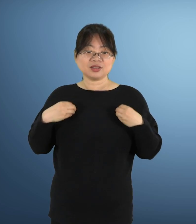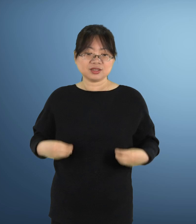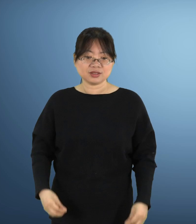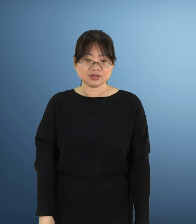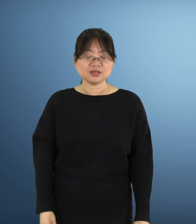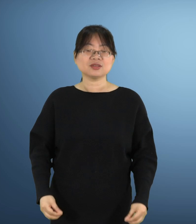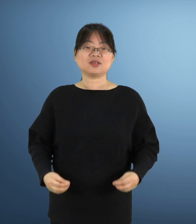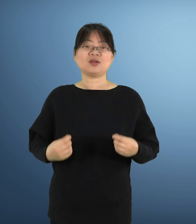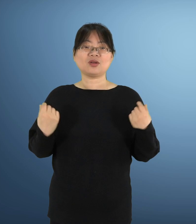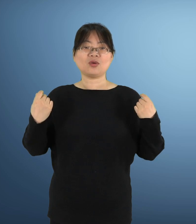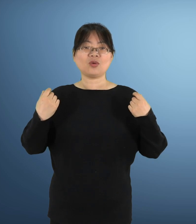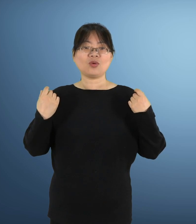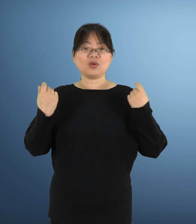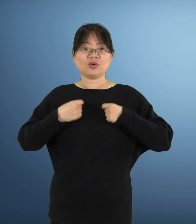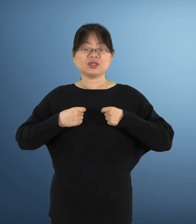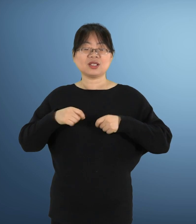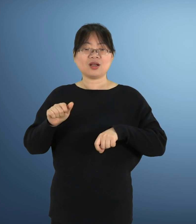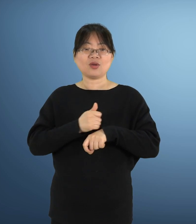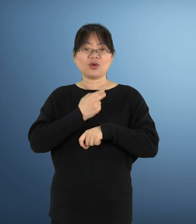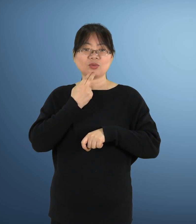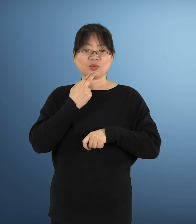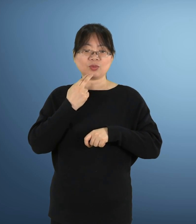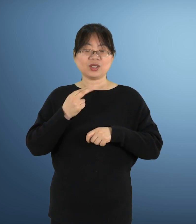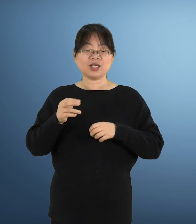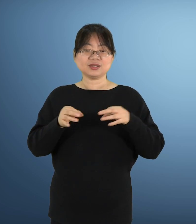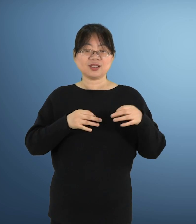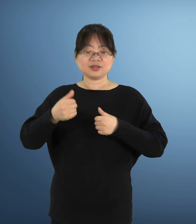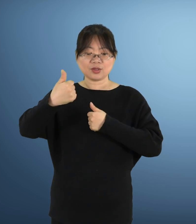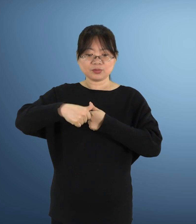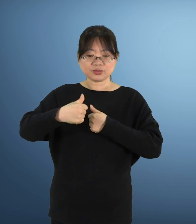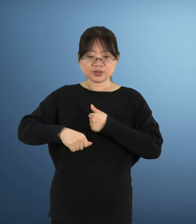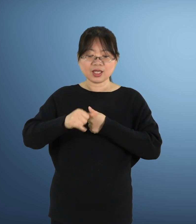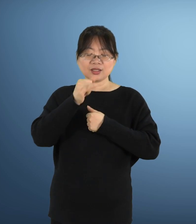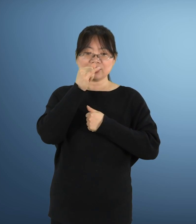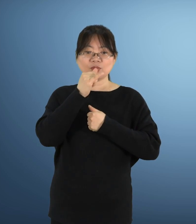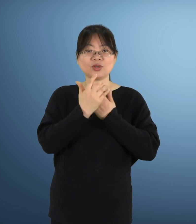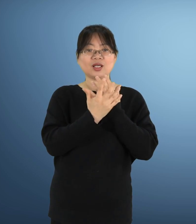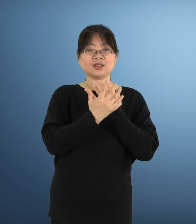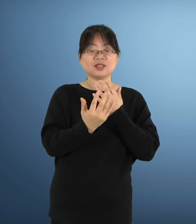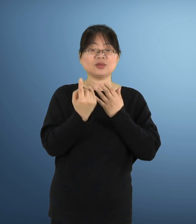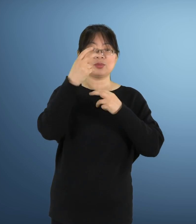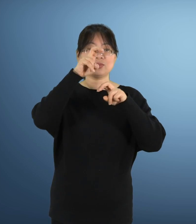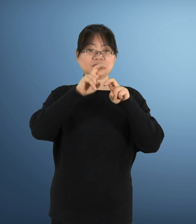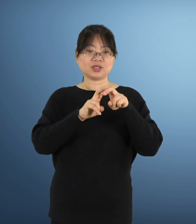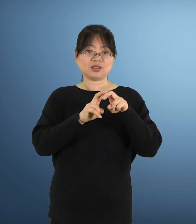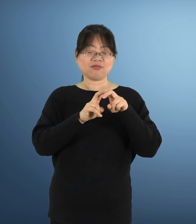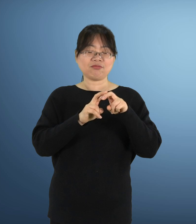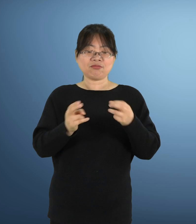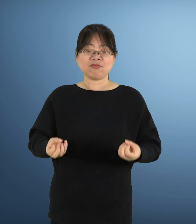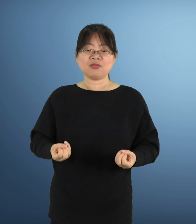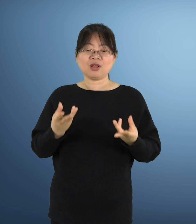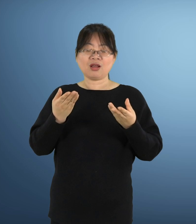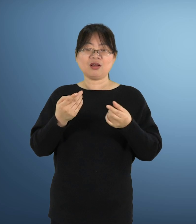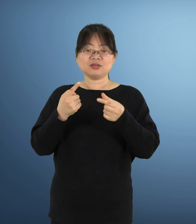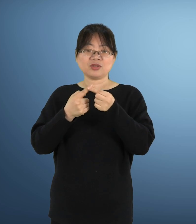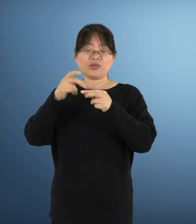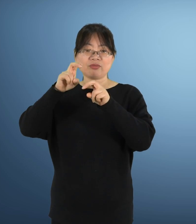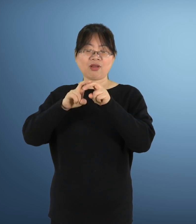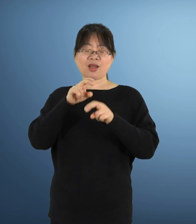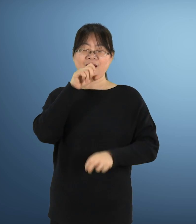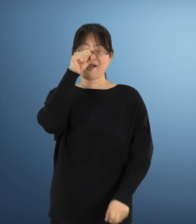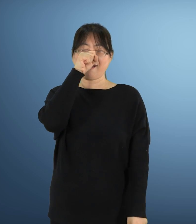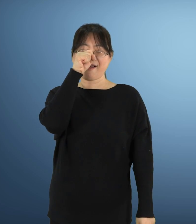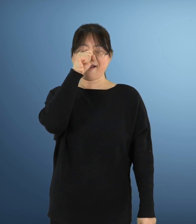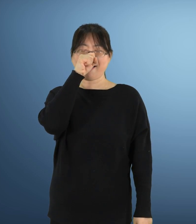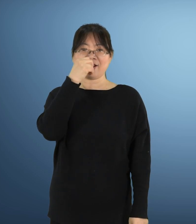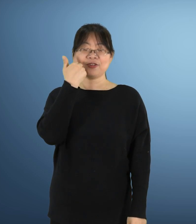것을 원하며 시장에서 문안받는 것과 회당의 높은 자리와 잔치의 윗자리를 좋아하는